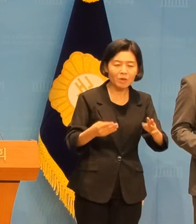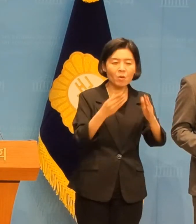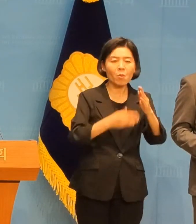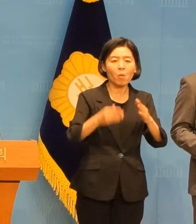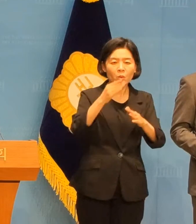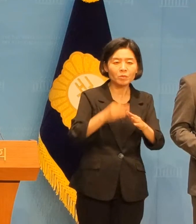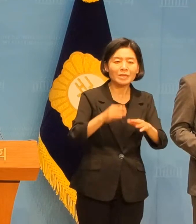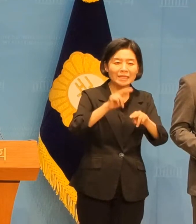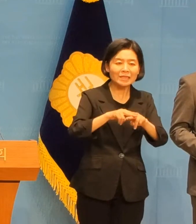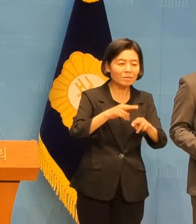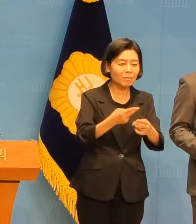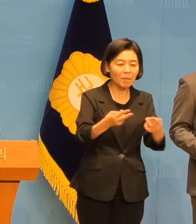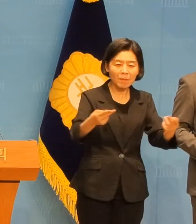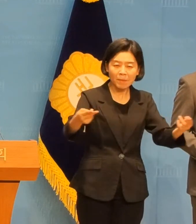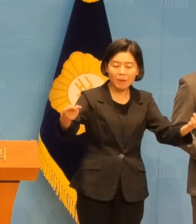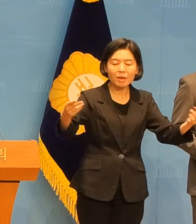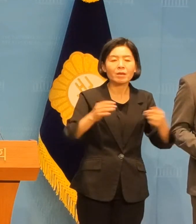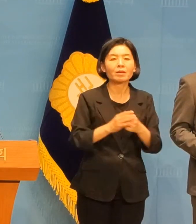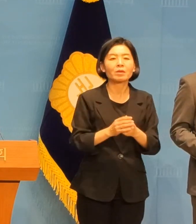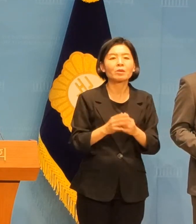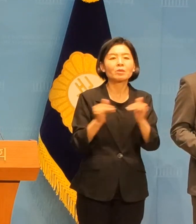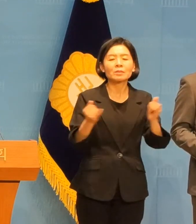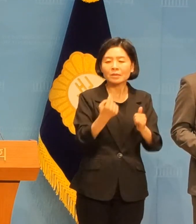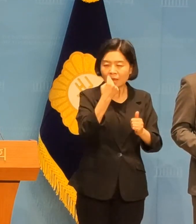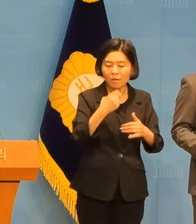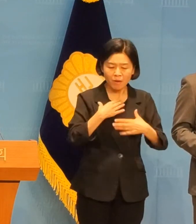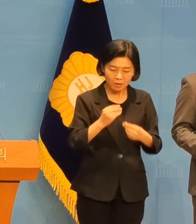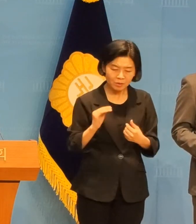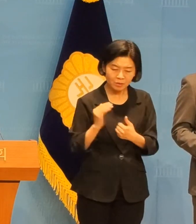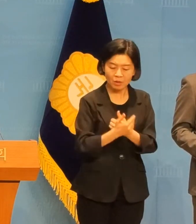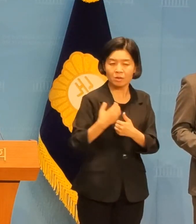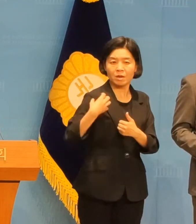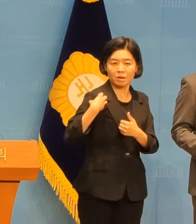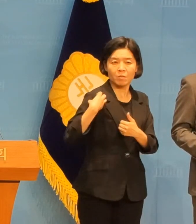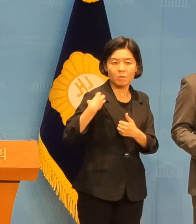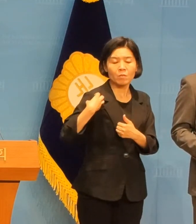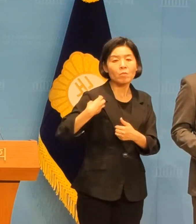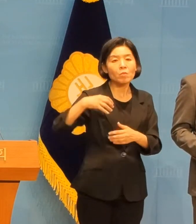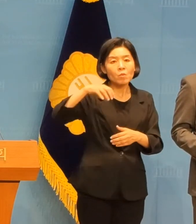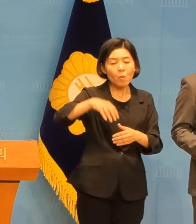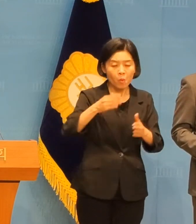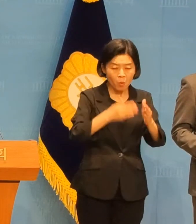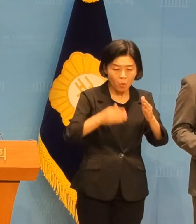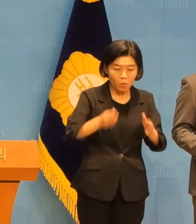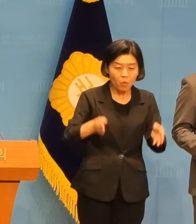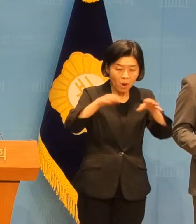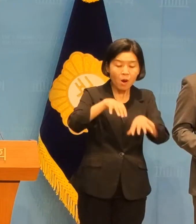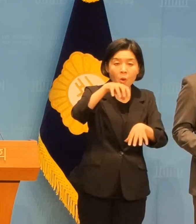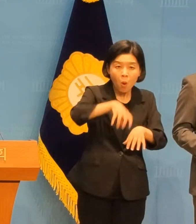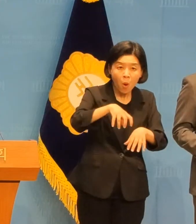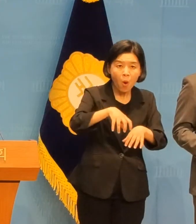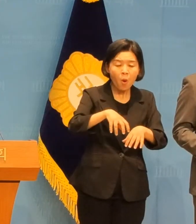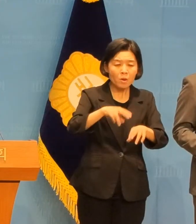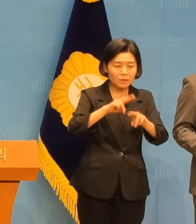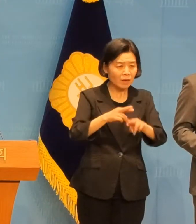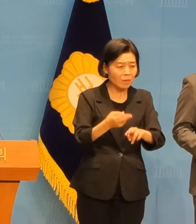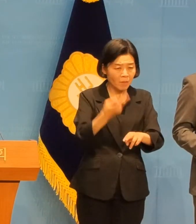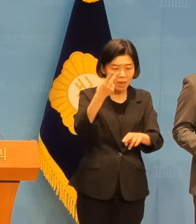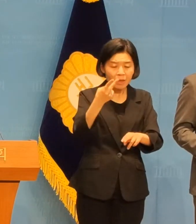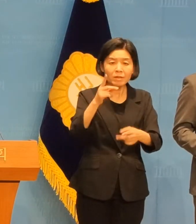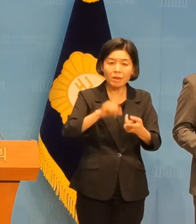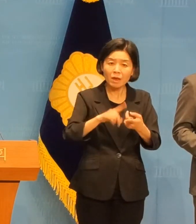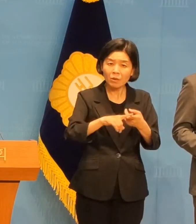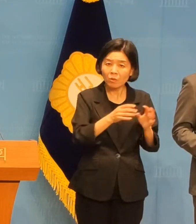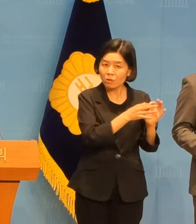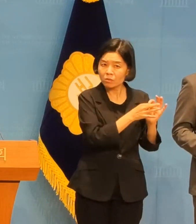있습니다. 국민 생명과 안전을 책임져야 할 재공관이 이렇게 되어 있는 상황은 아무리 보아도